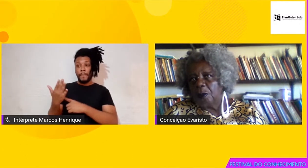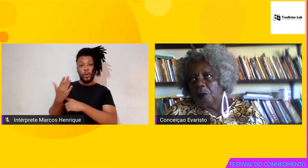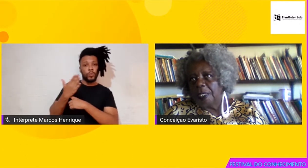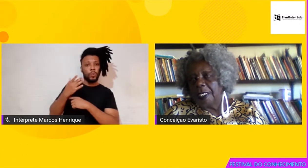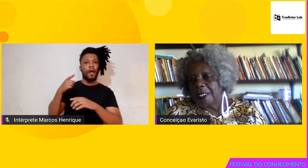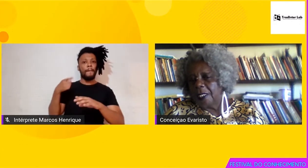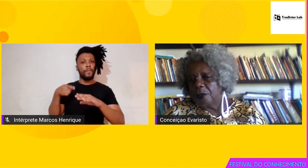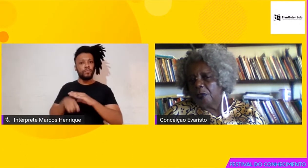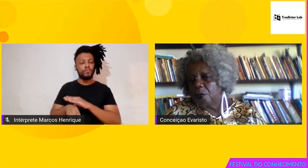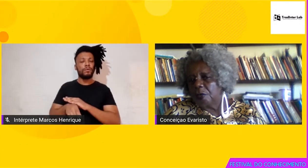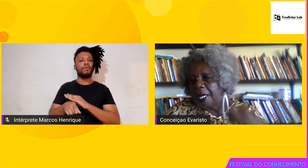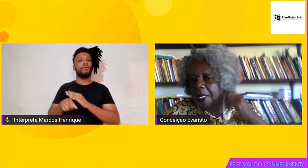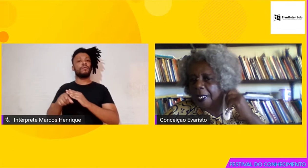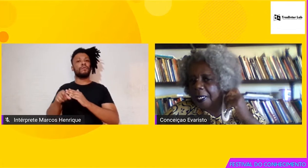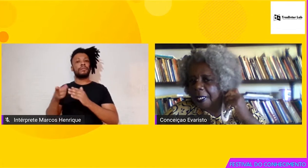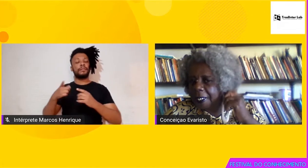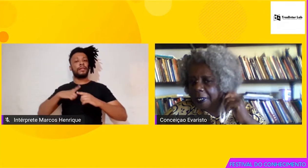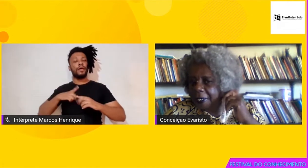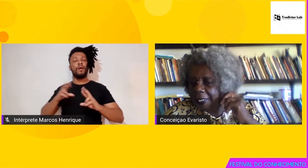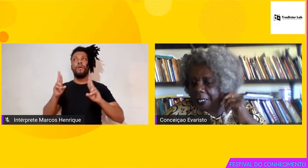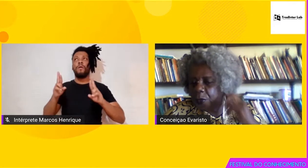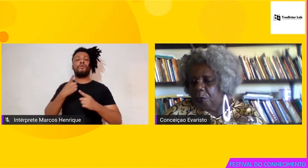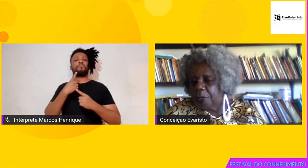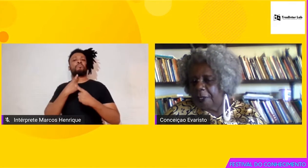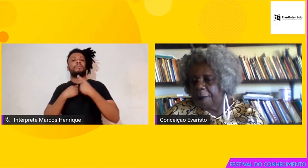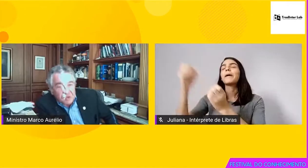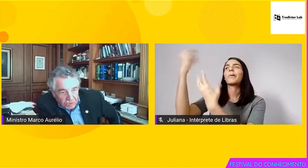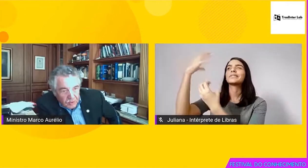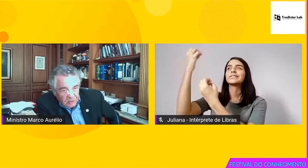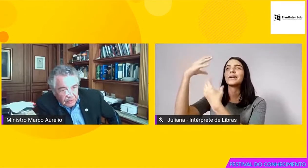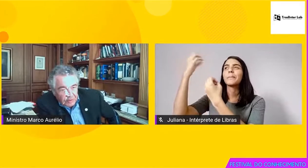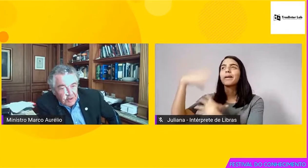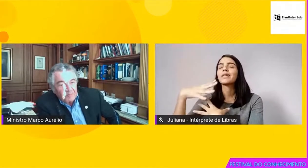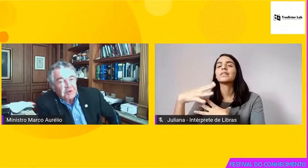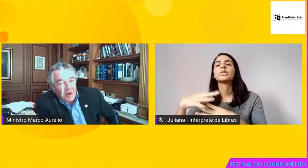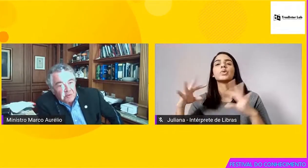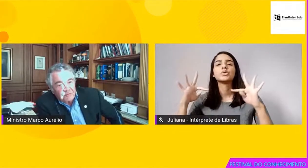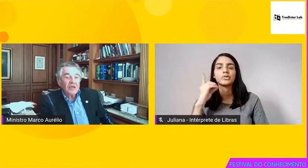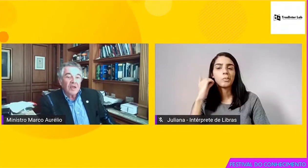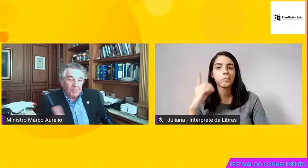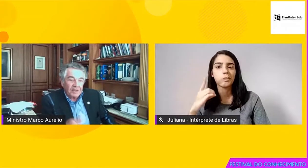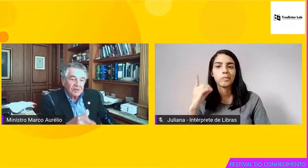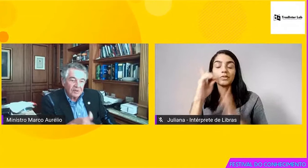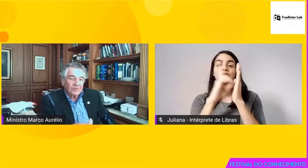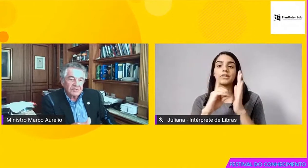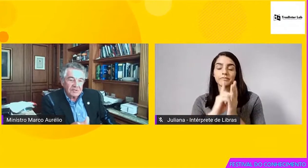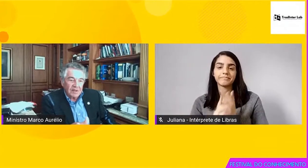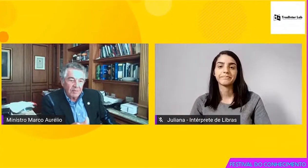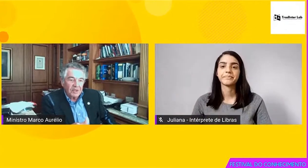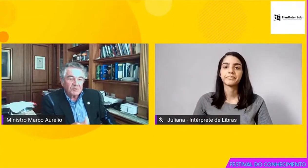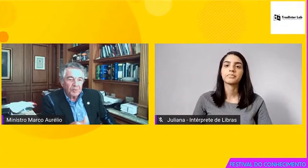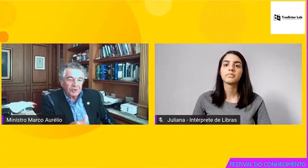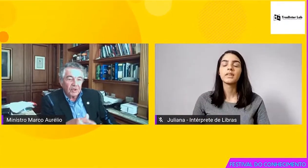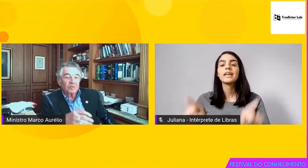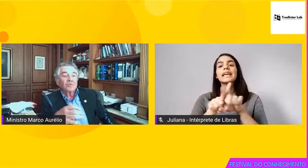o desejo de estudar literatura. O ministro Marco Aurélio Melo. E a partir dos